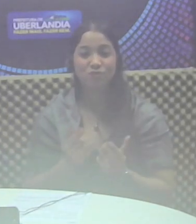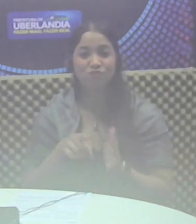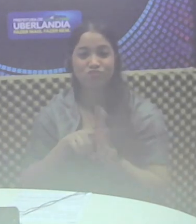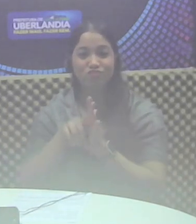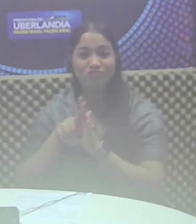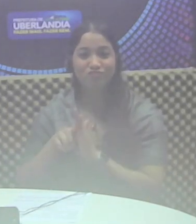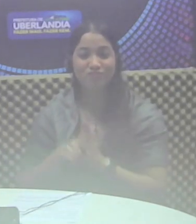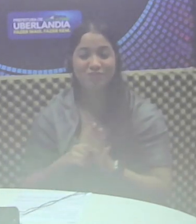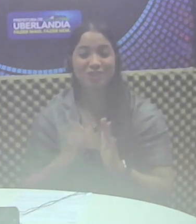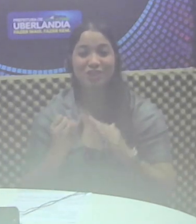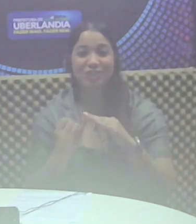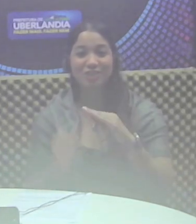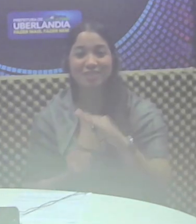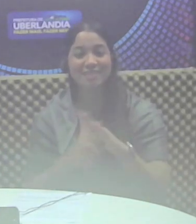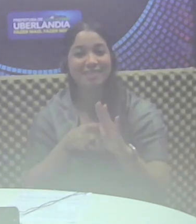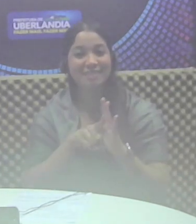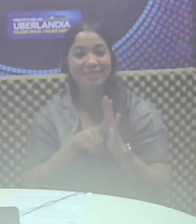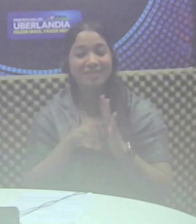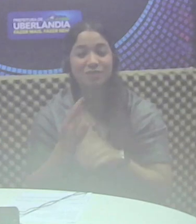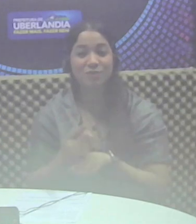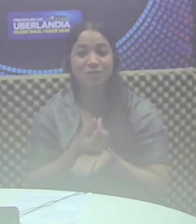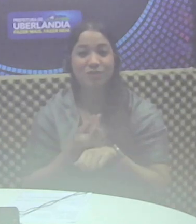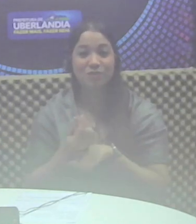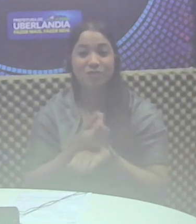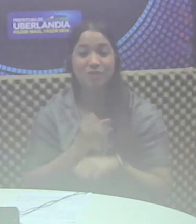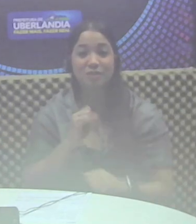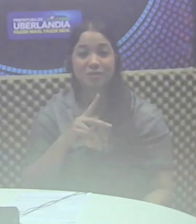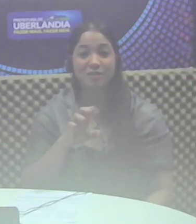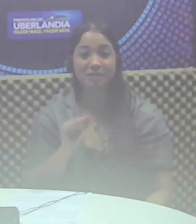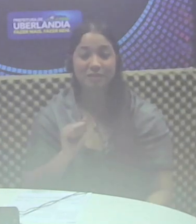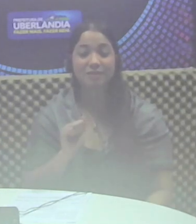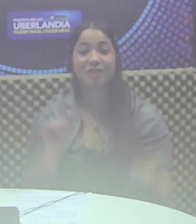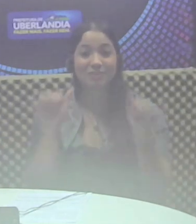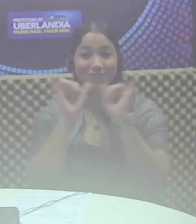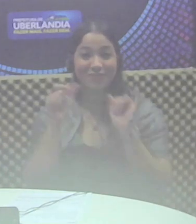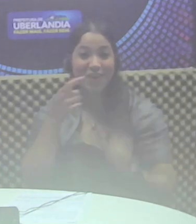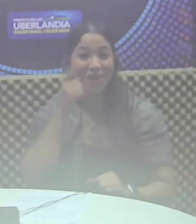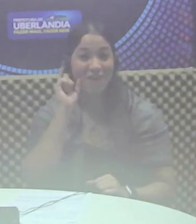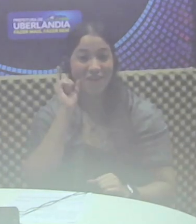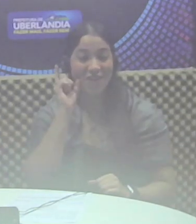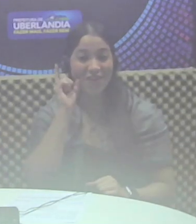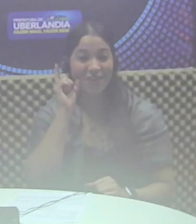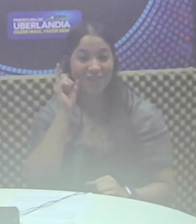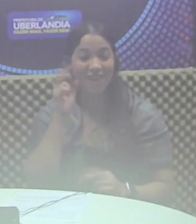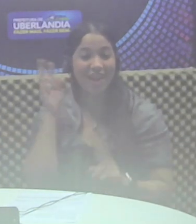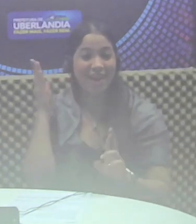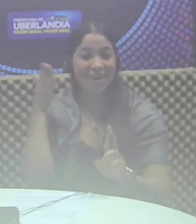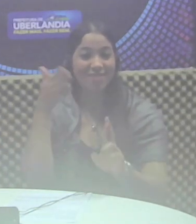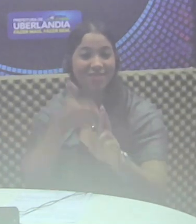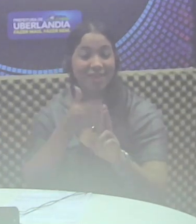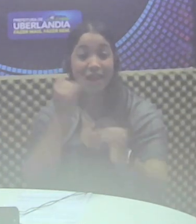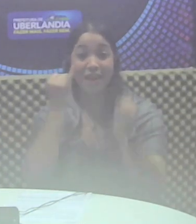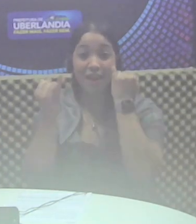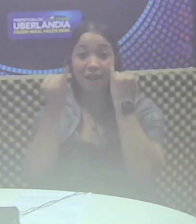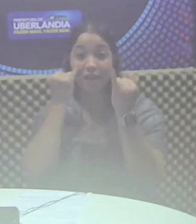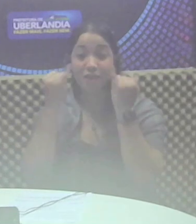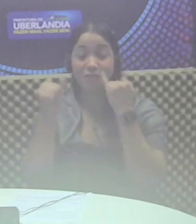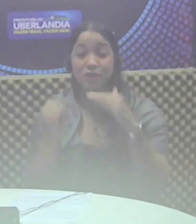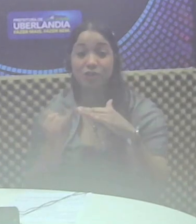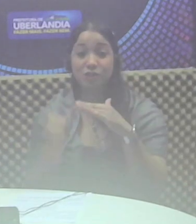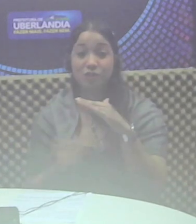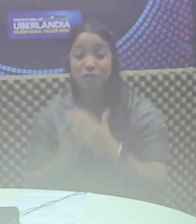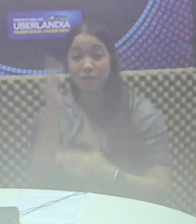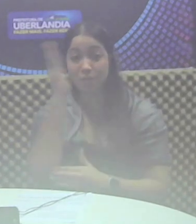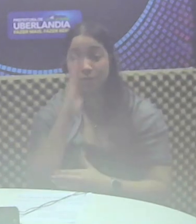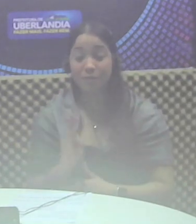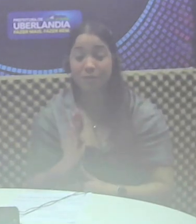pelo Instituto de Pesquisa Econômica aplicada o ipea e divulgado ontem tem como referência dados do Instituto Brasileiro de geografia